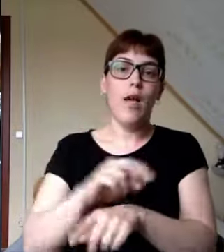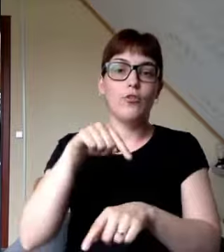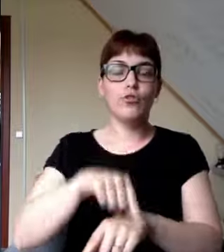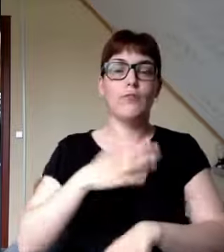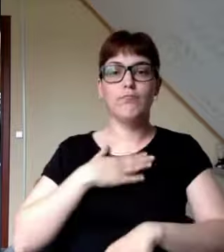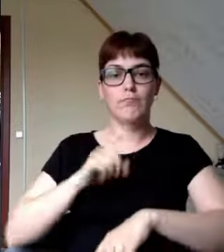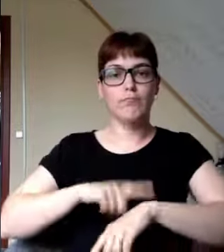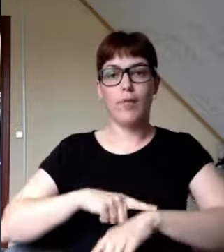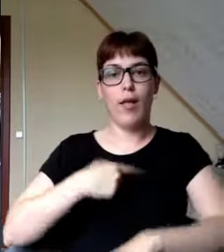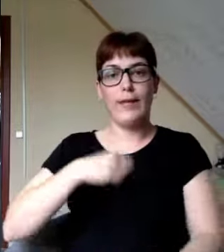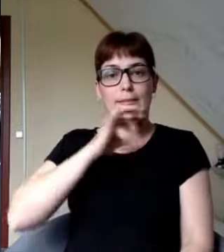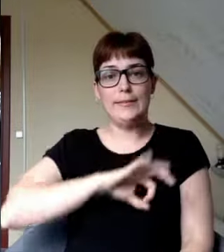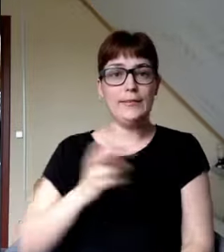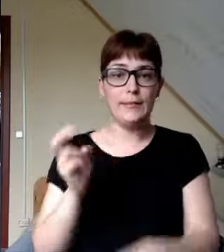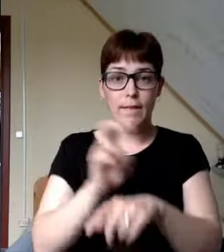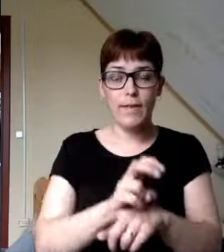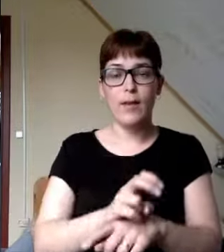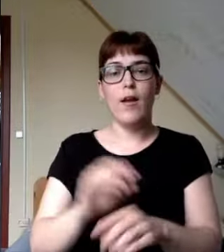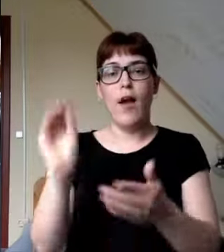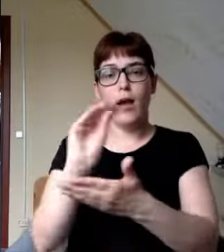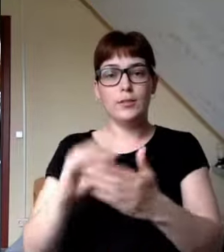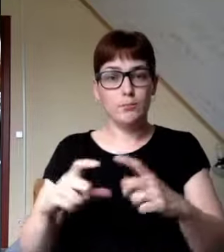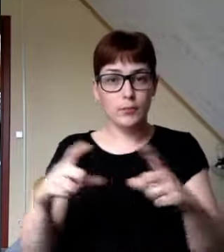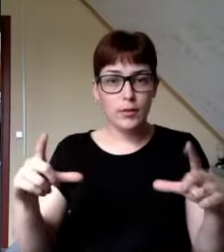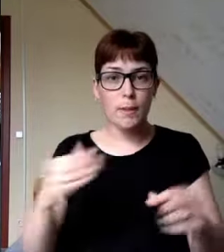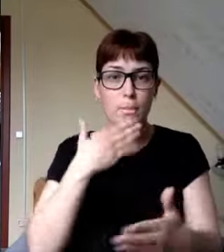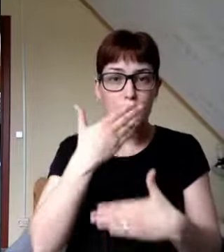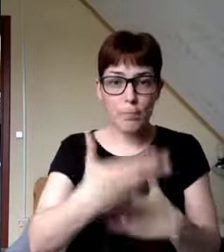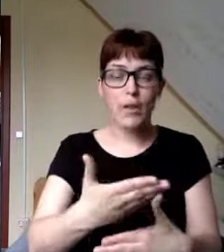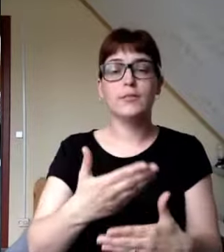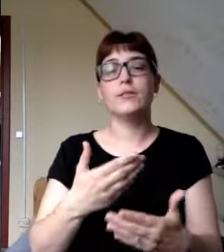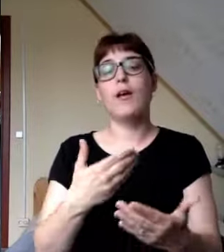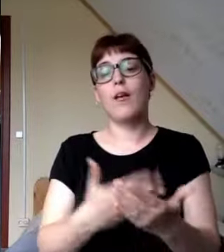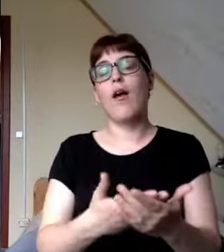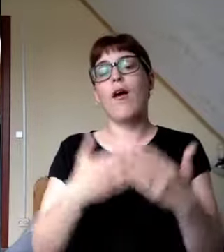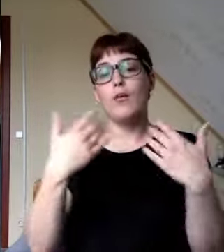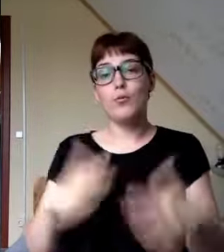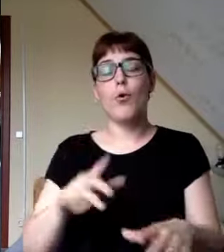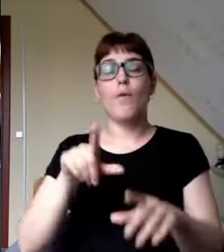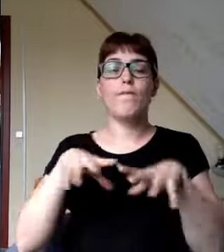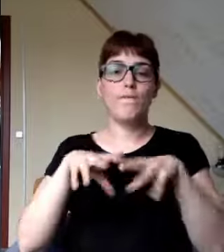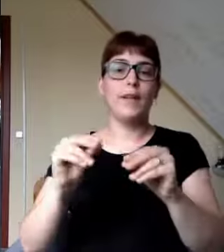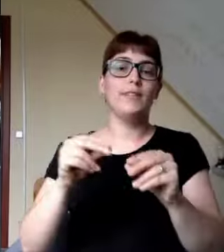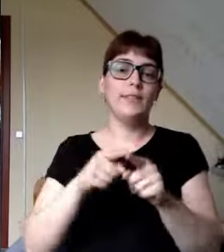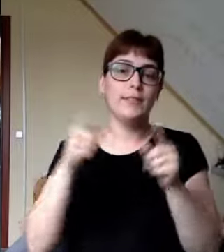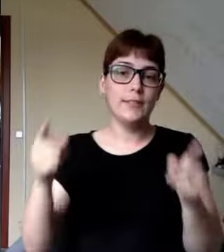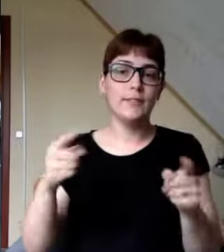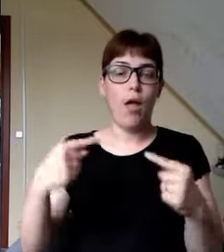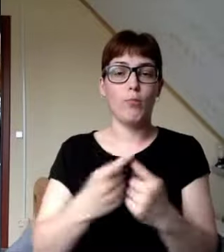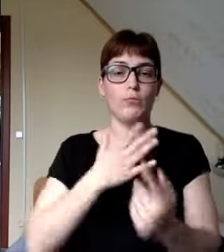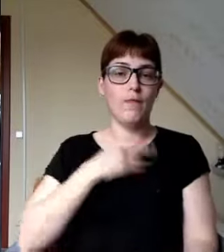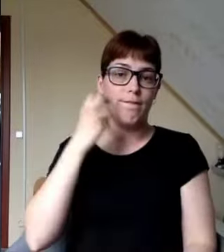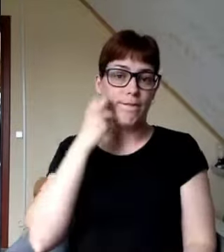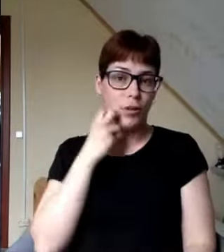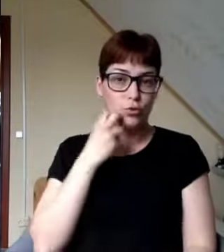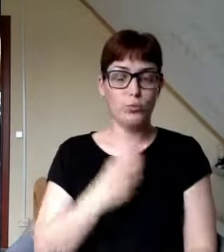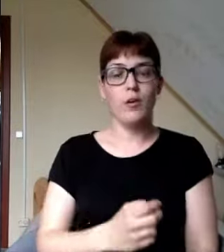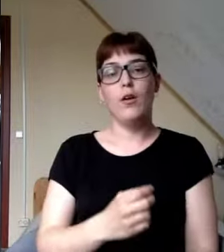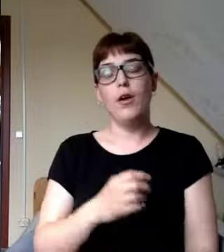izdevīgā laikā, aizpildu kartiņus, piesakās veic distanci, atbildstoši savam vecumam no viens, ir